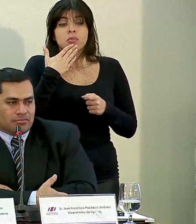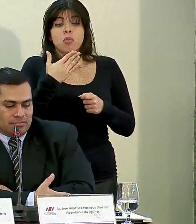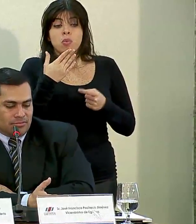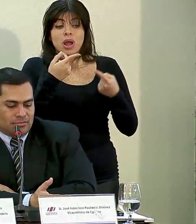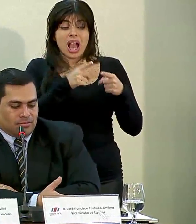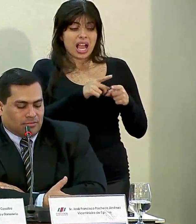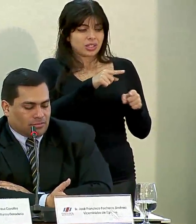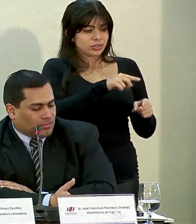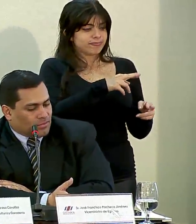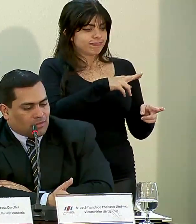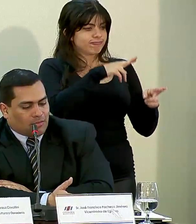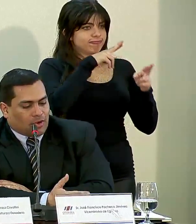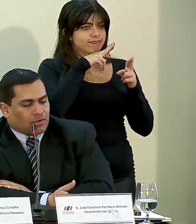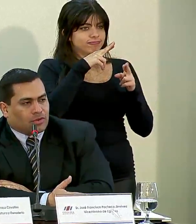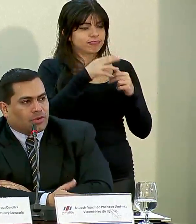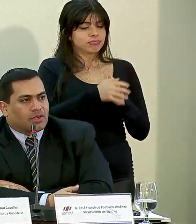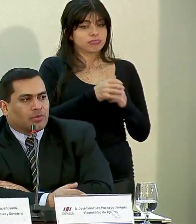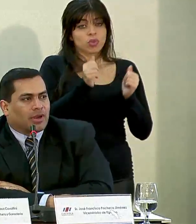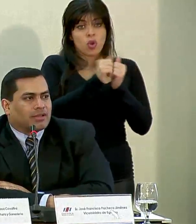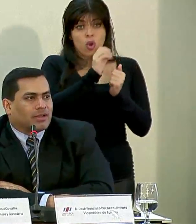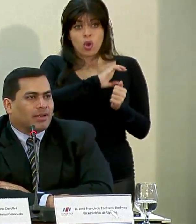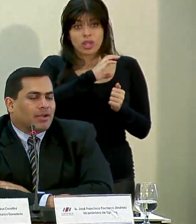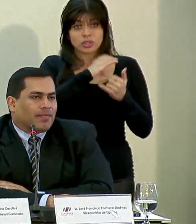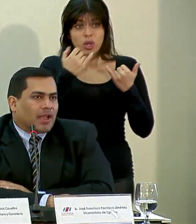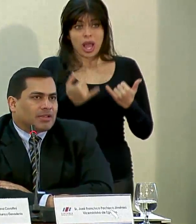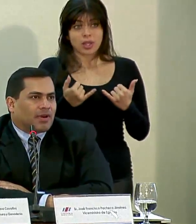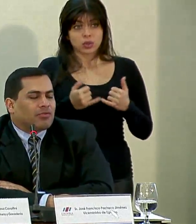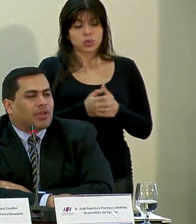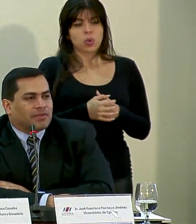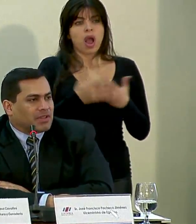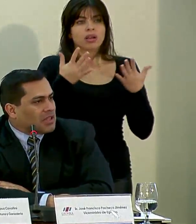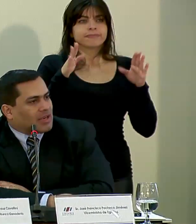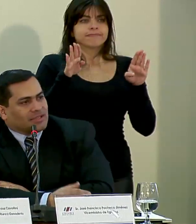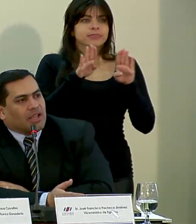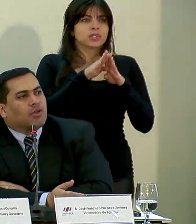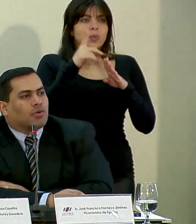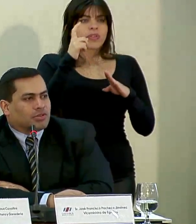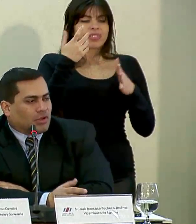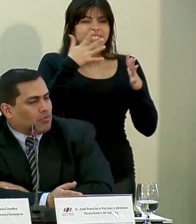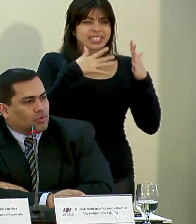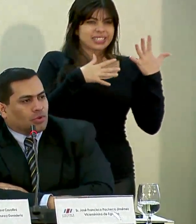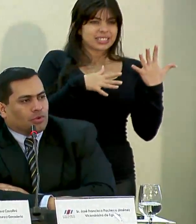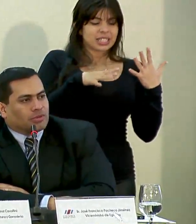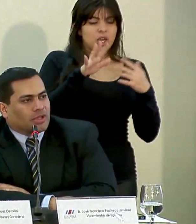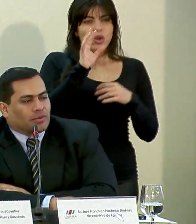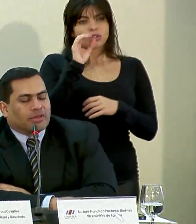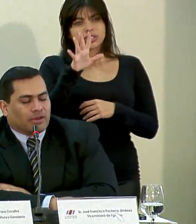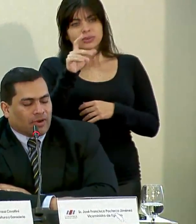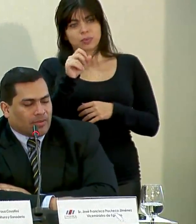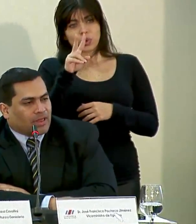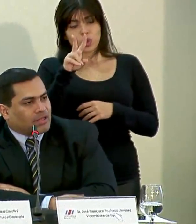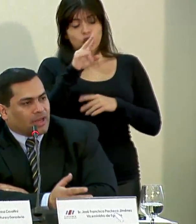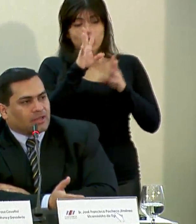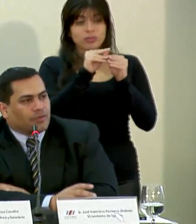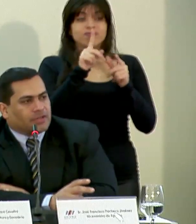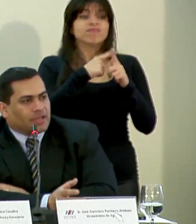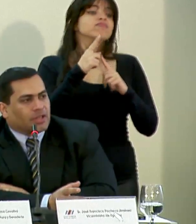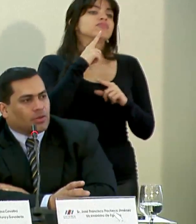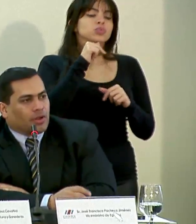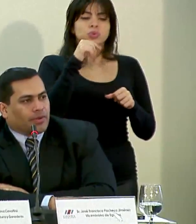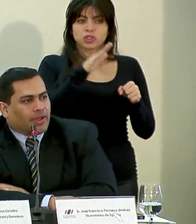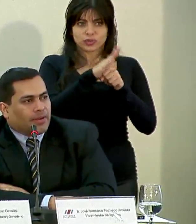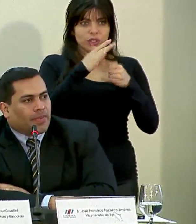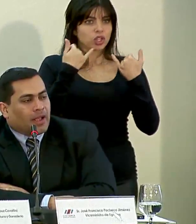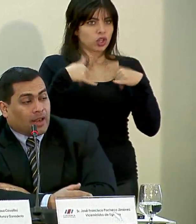daría, con las condiciones actuales, a cerrar un déficit de entre 5 y 5.2. Entonces, realmente sería